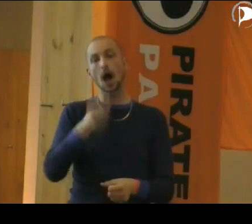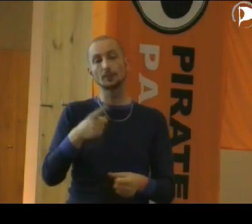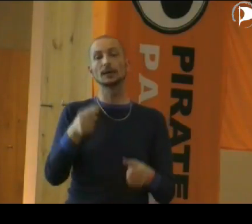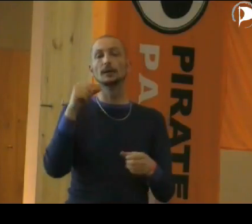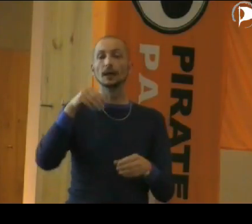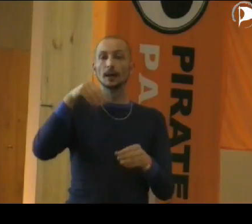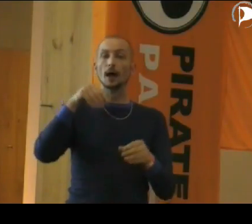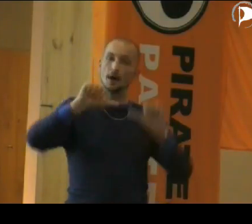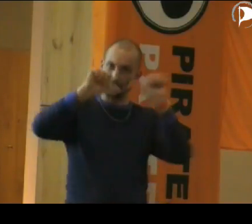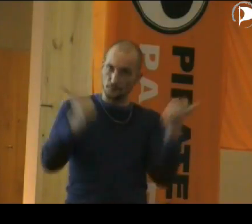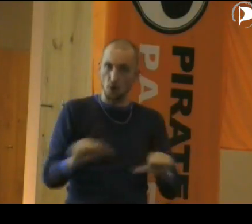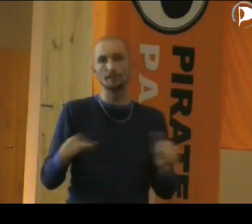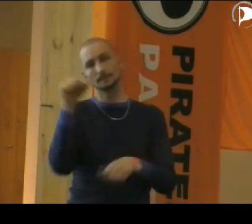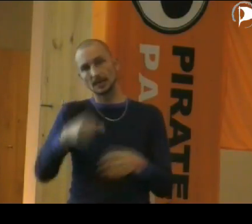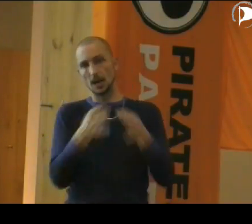gedacht